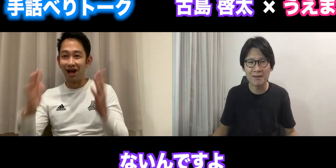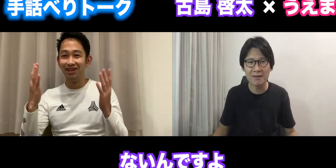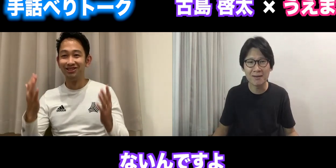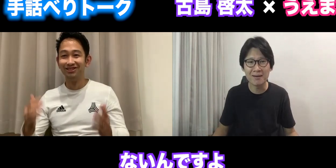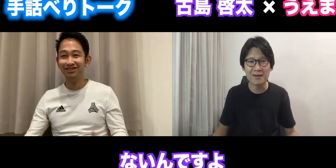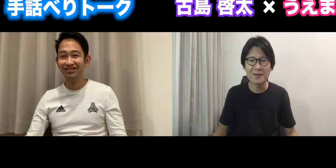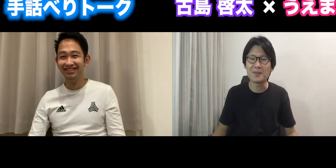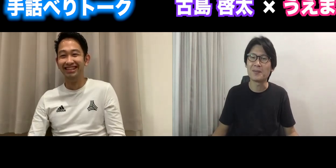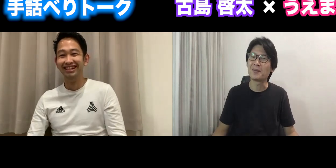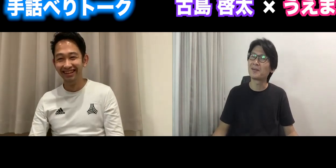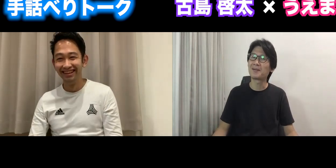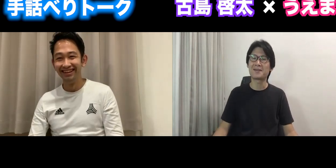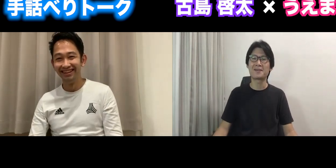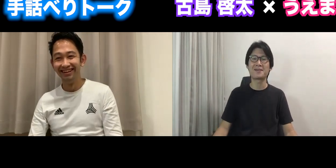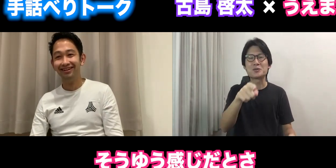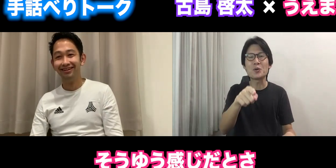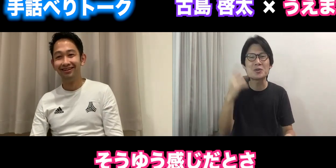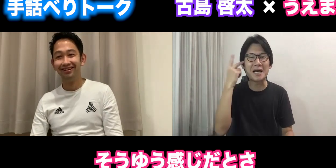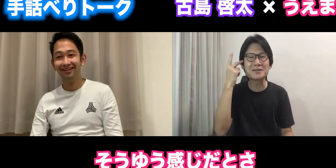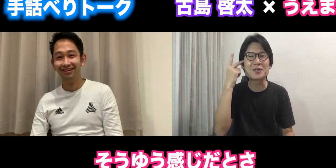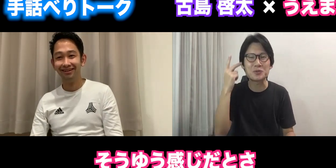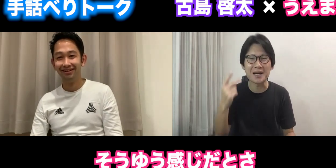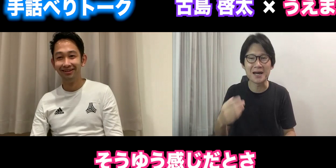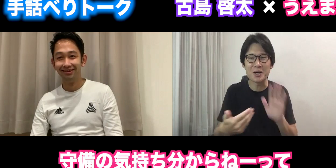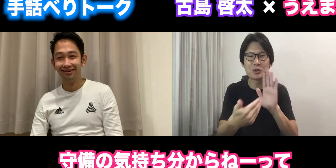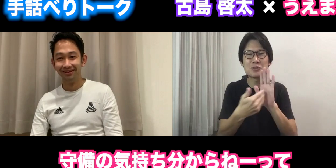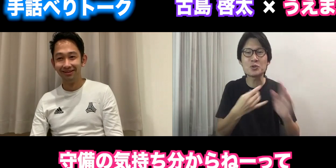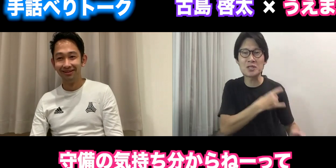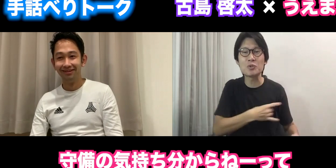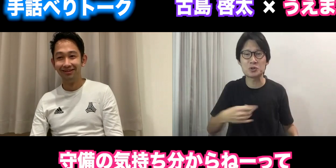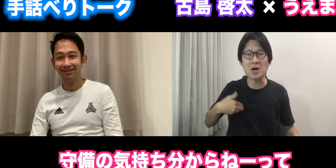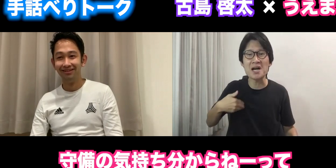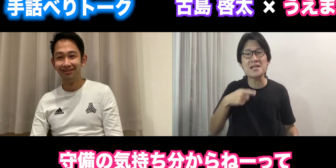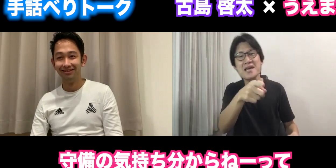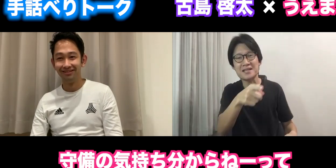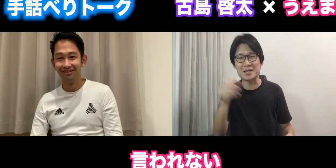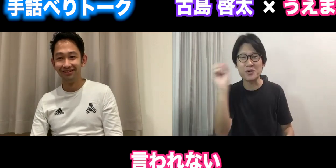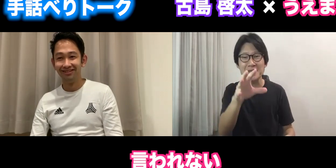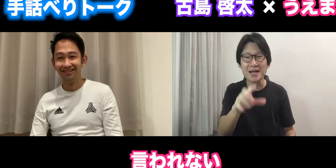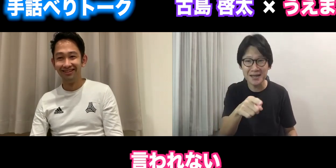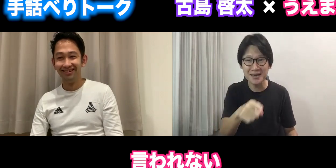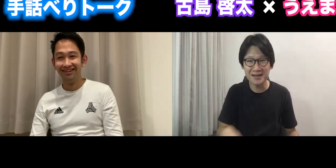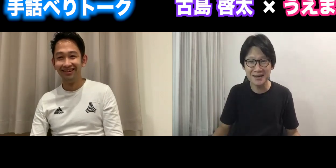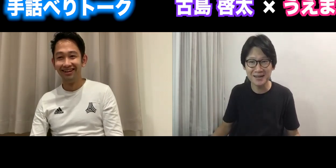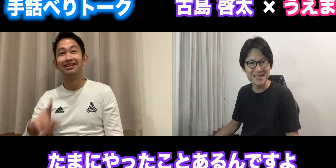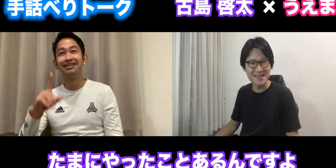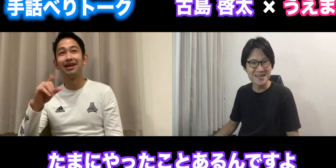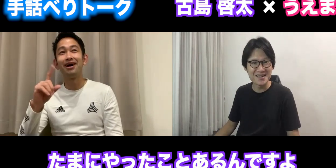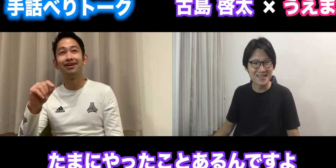lives 分そういう感じだってさ趣味気持ちは彼らに言われ慣れたまに